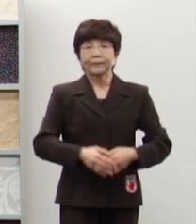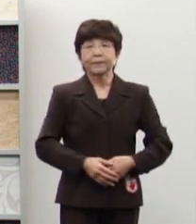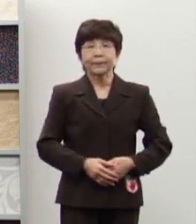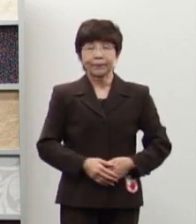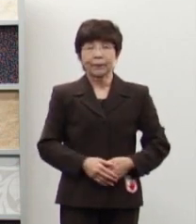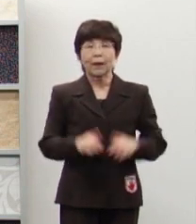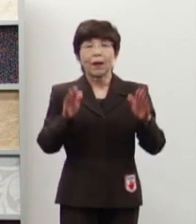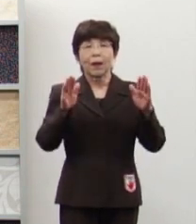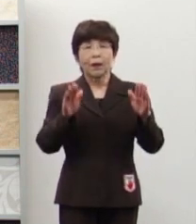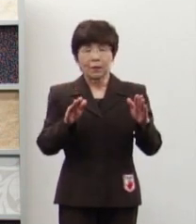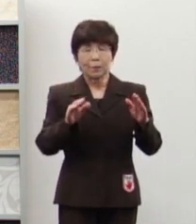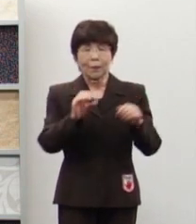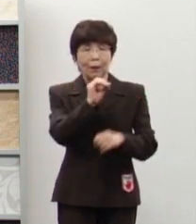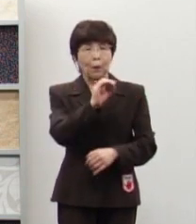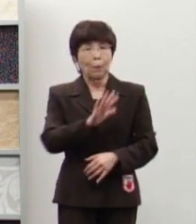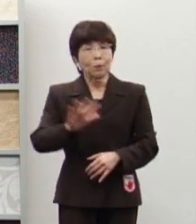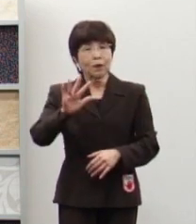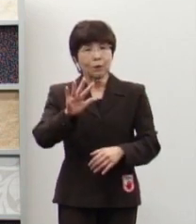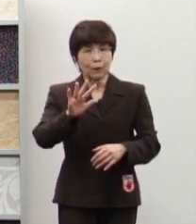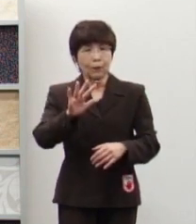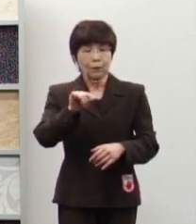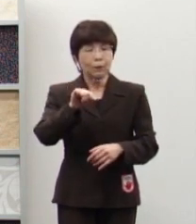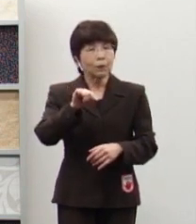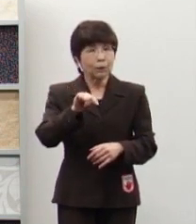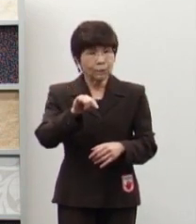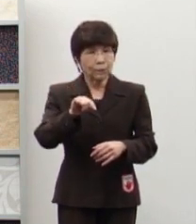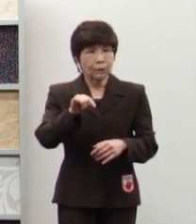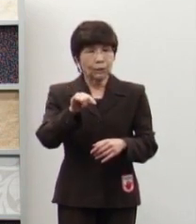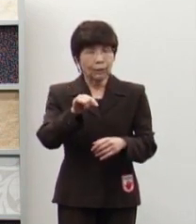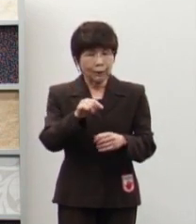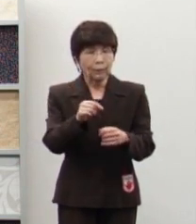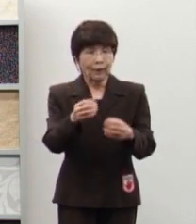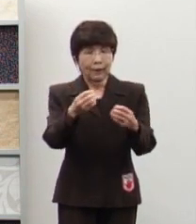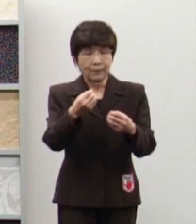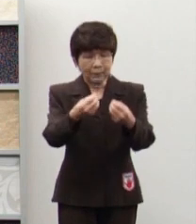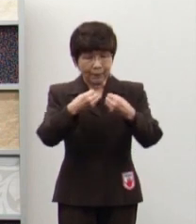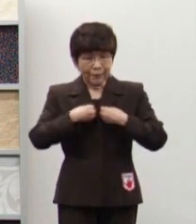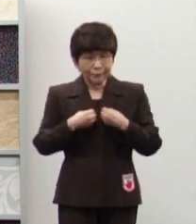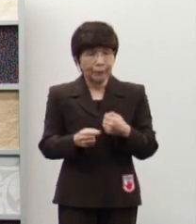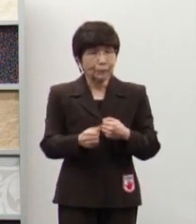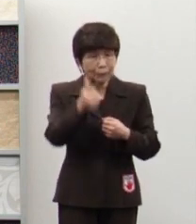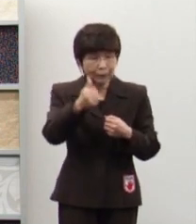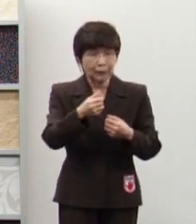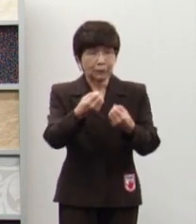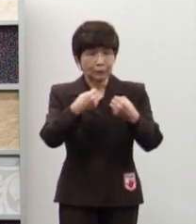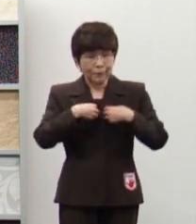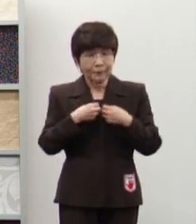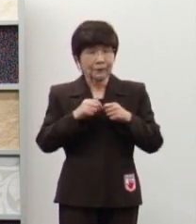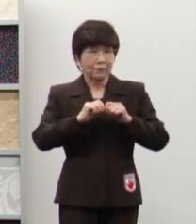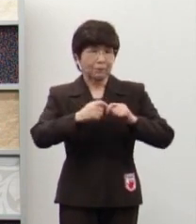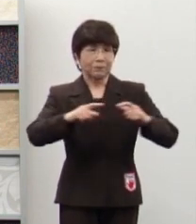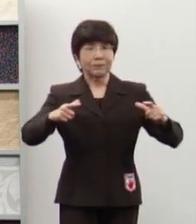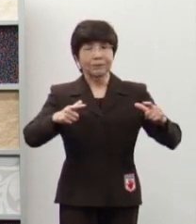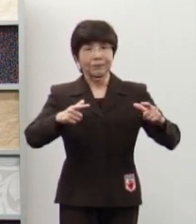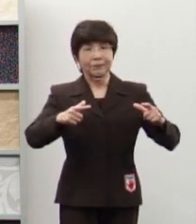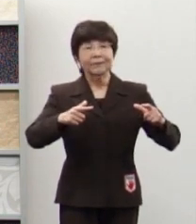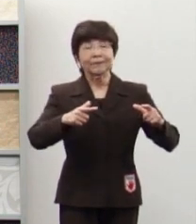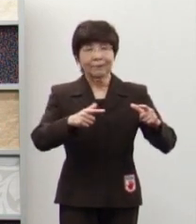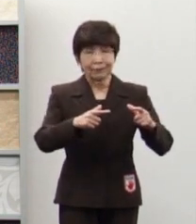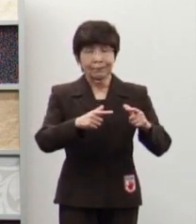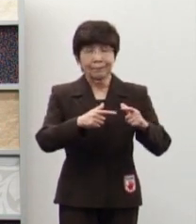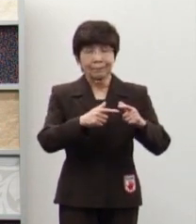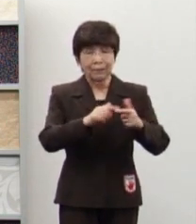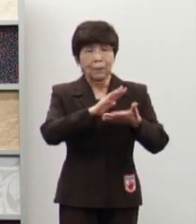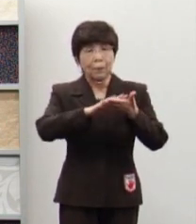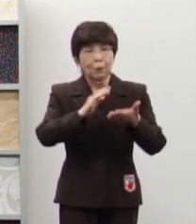現在流行しておりますオミクロン株は、ご案内の通り感染スピードが速く、感染拡大によりまして、濃厚接触者が急